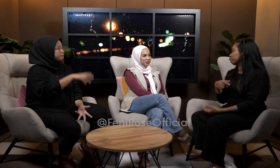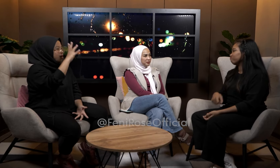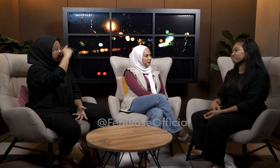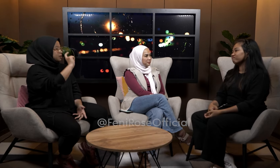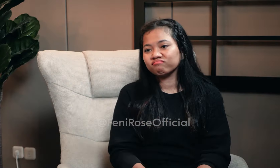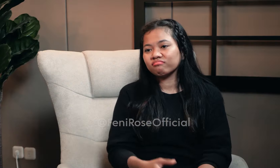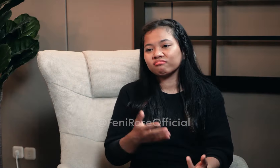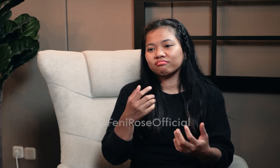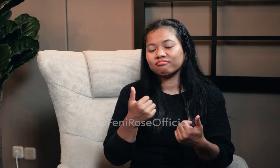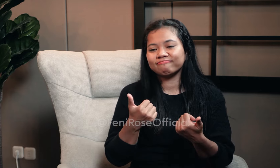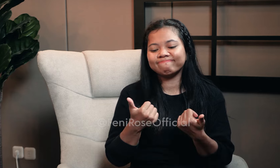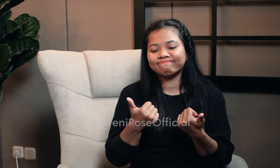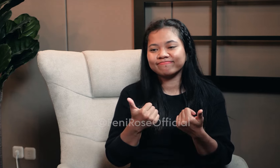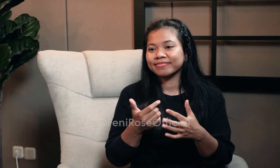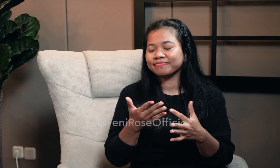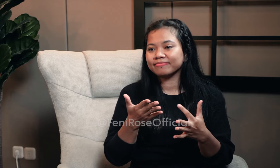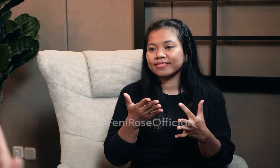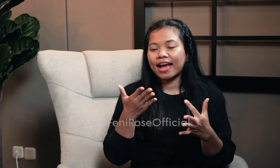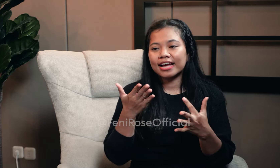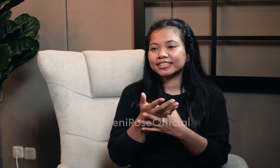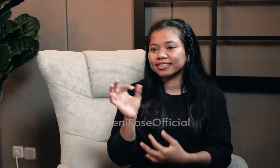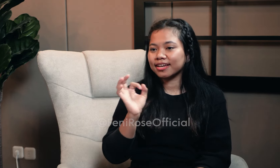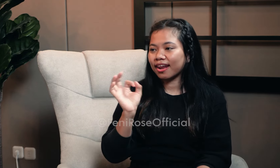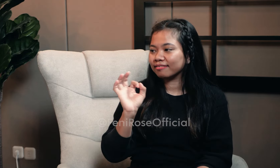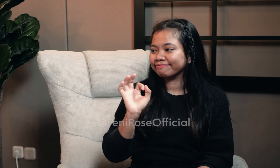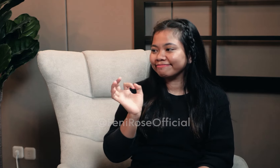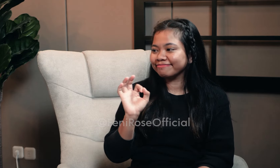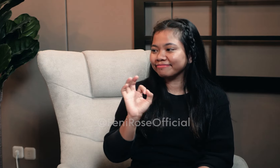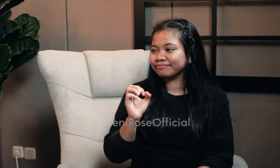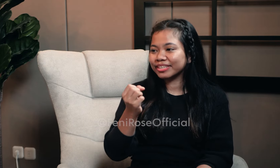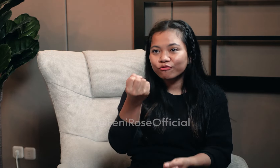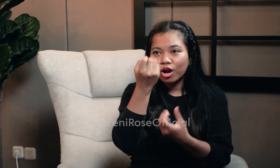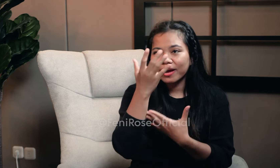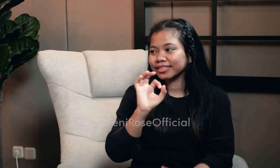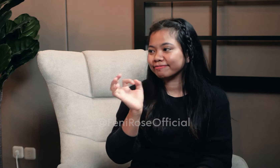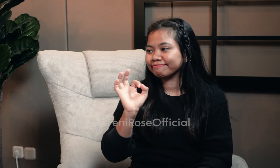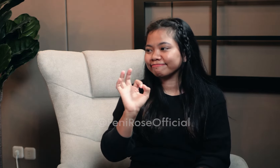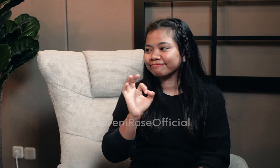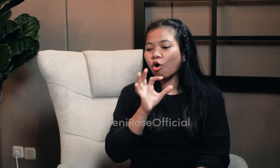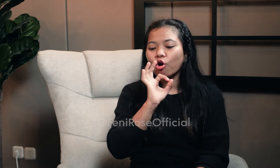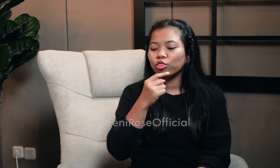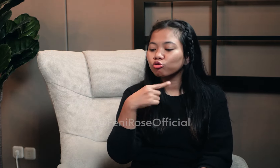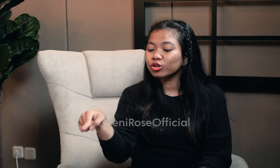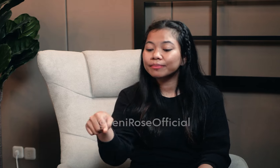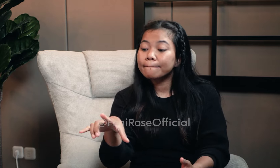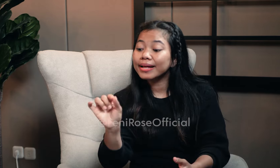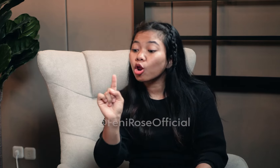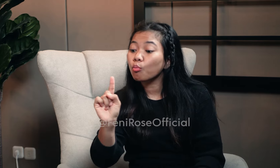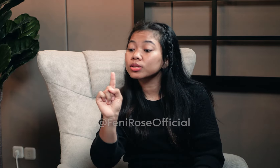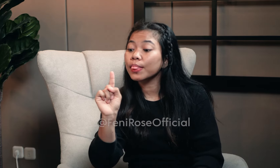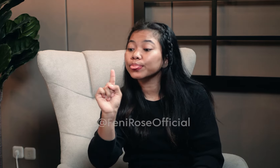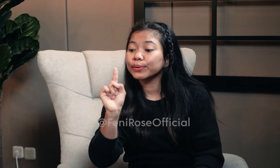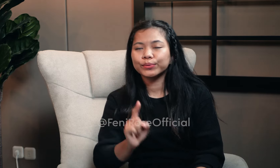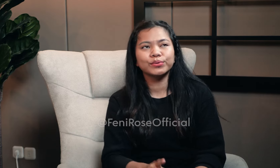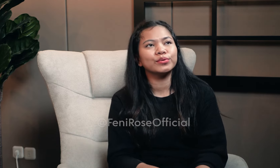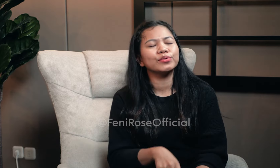misi masing-masing aksusnya enggak ada sama sekali plus informasi enggak ada cuma ikut orang tua